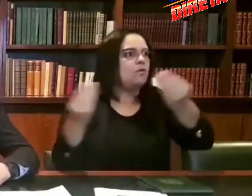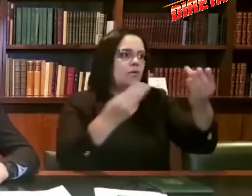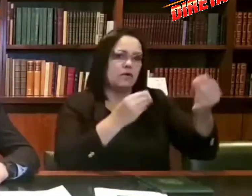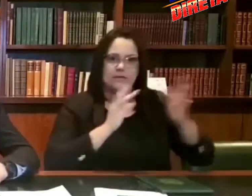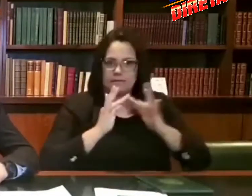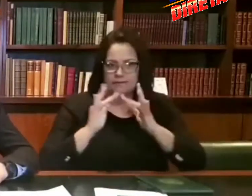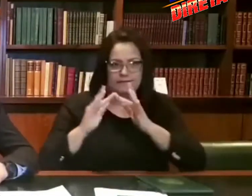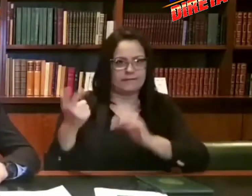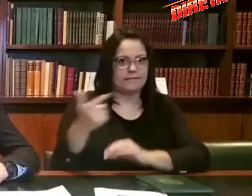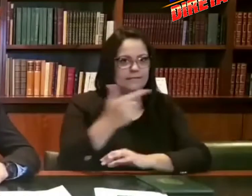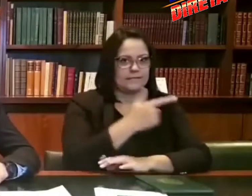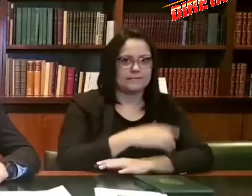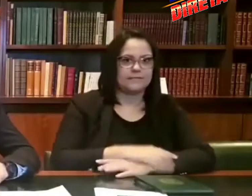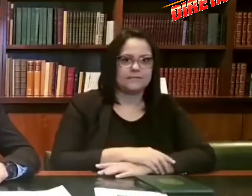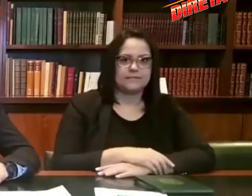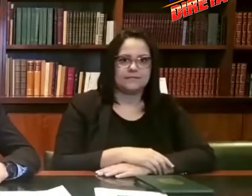gente,